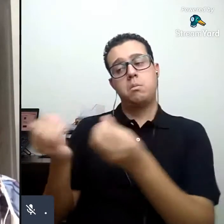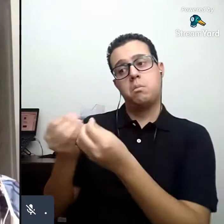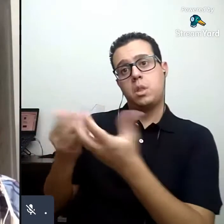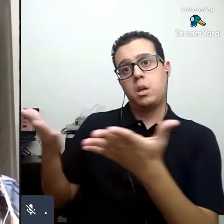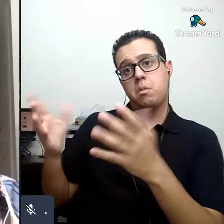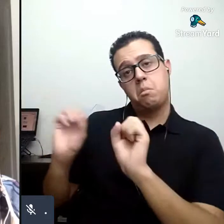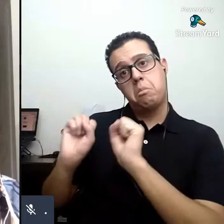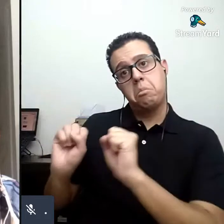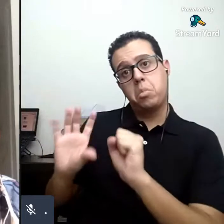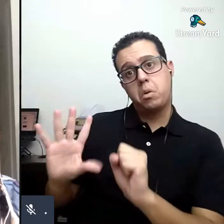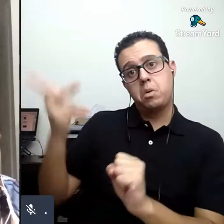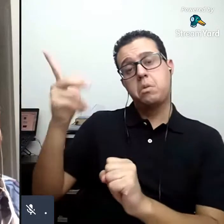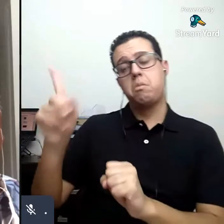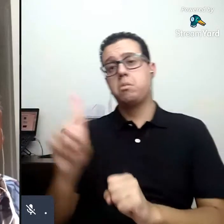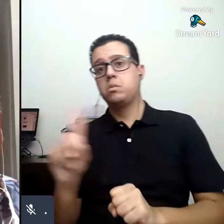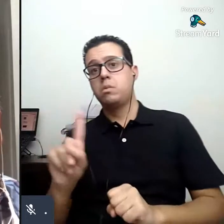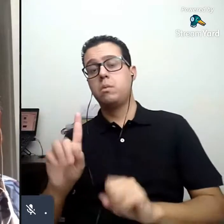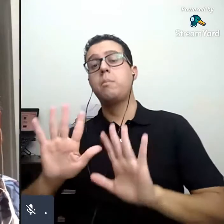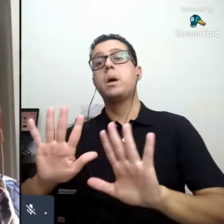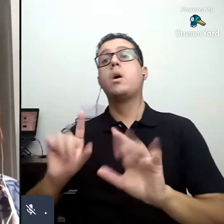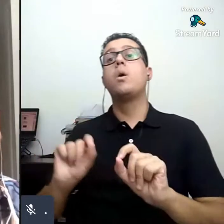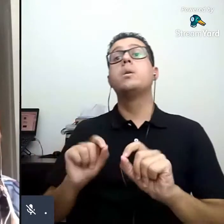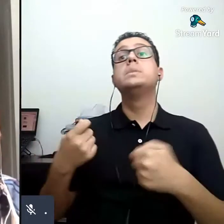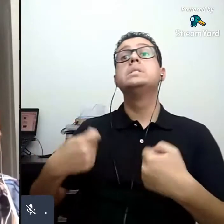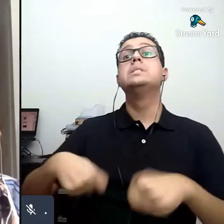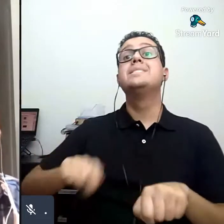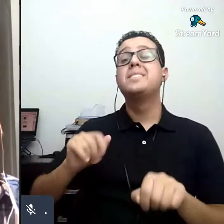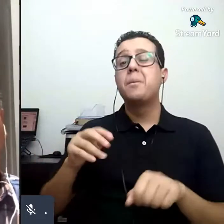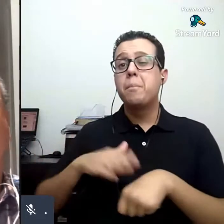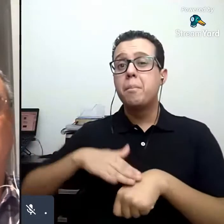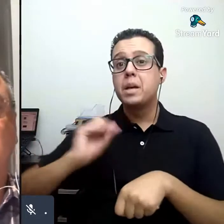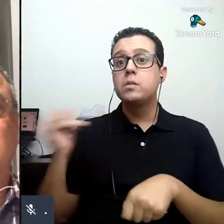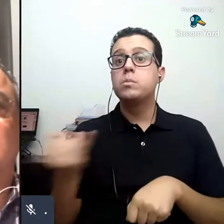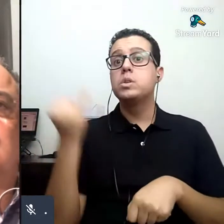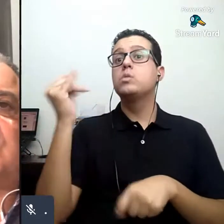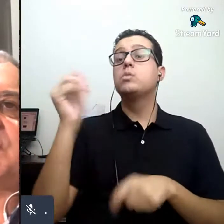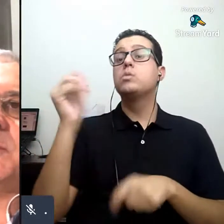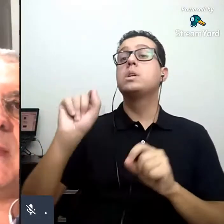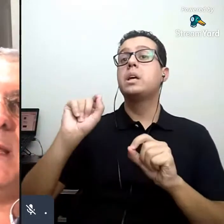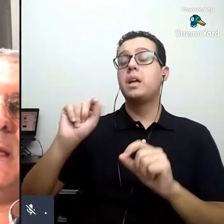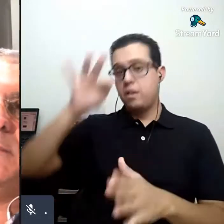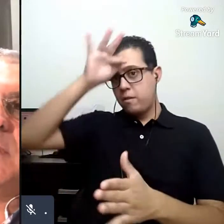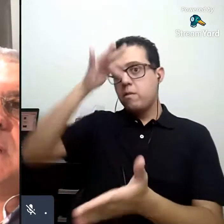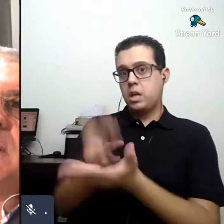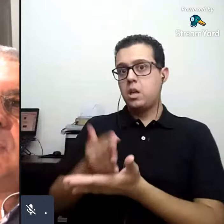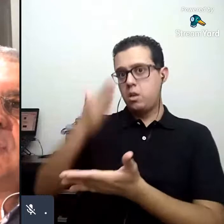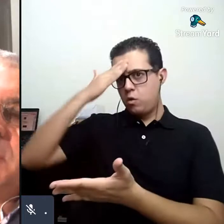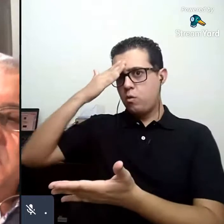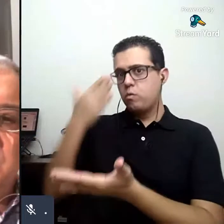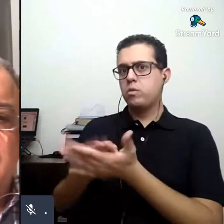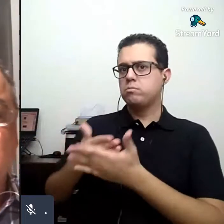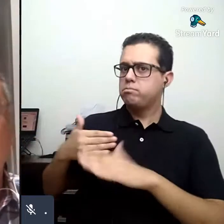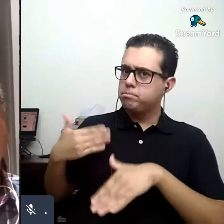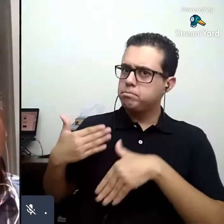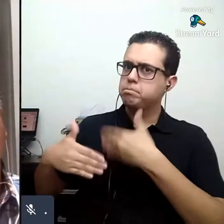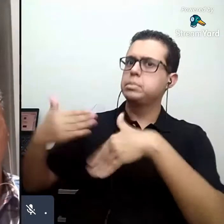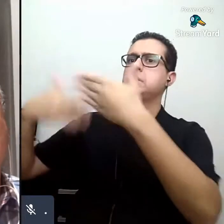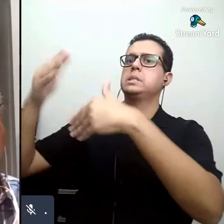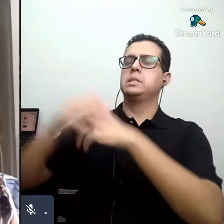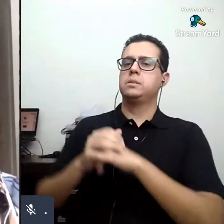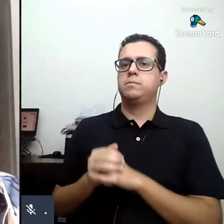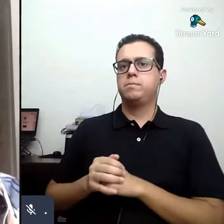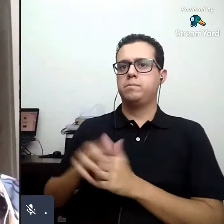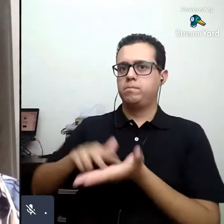é a fortificação da nossa fé e da nossa confiança em Cristo Jesus. Que Deus abençoe a todos,